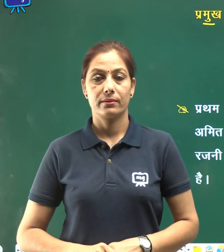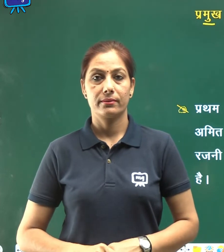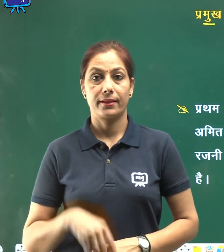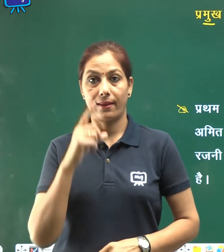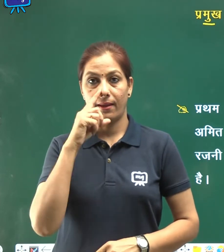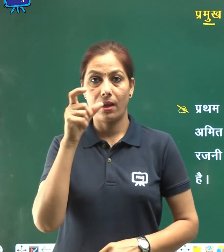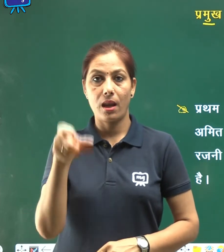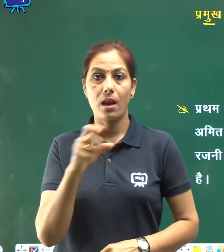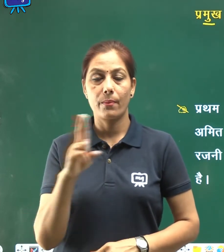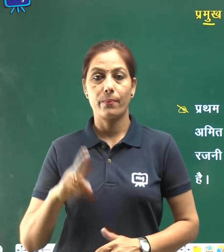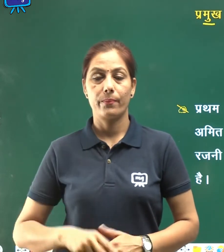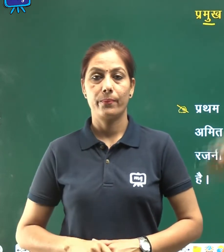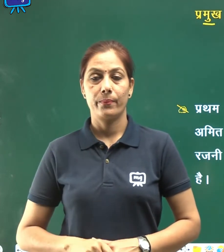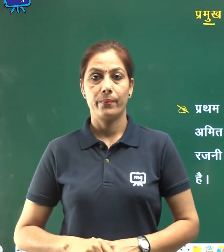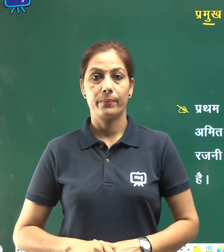रजनी,